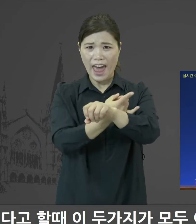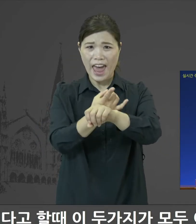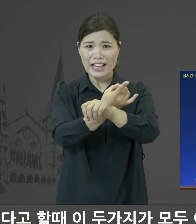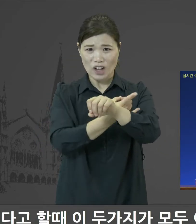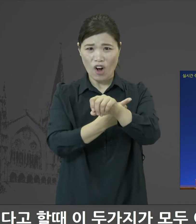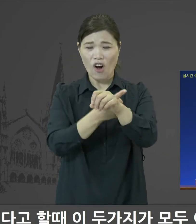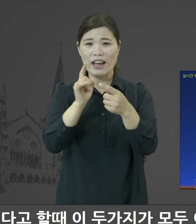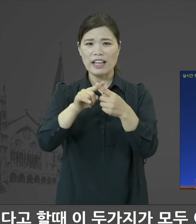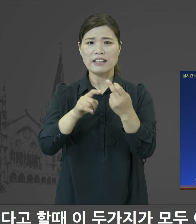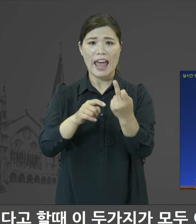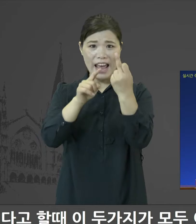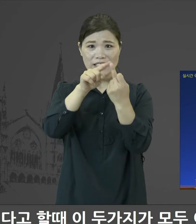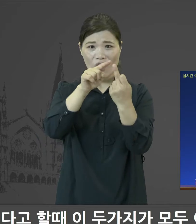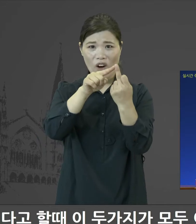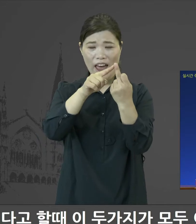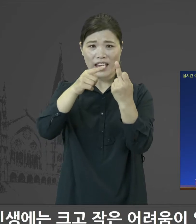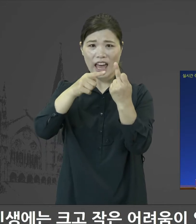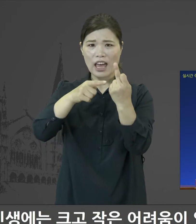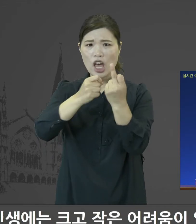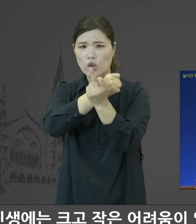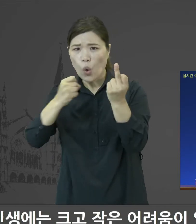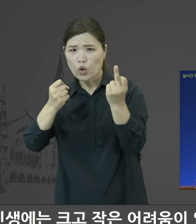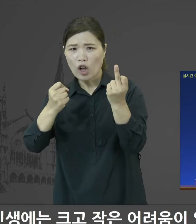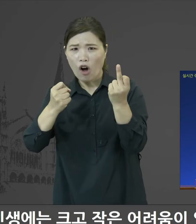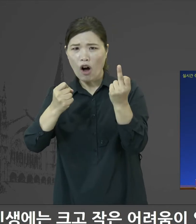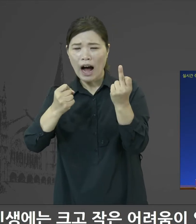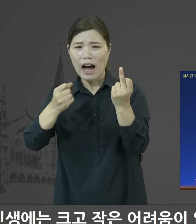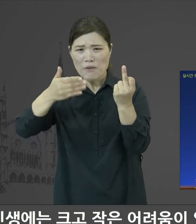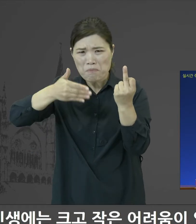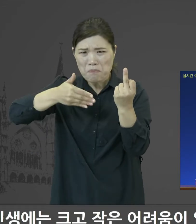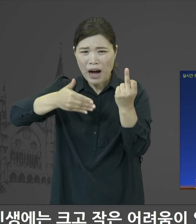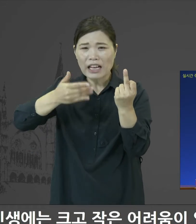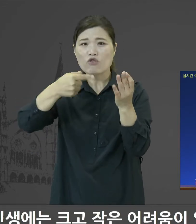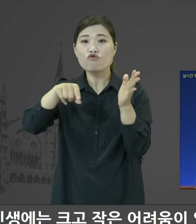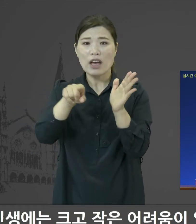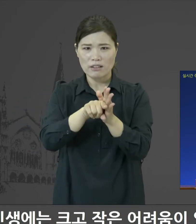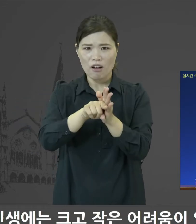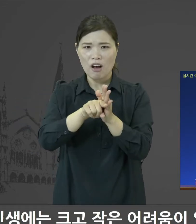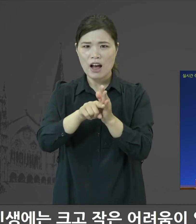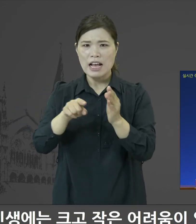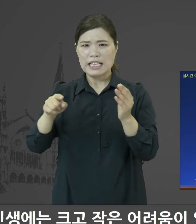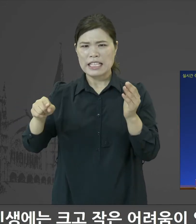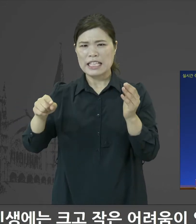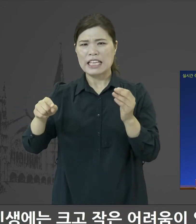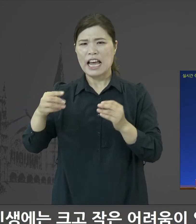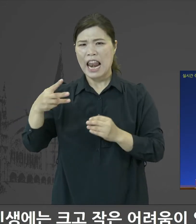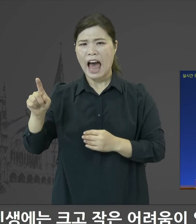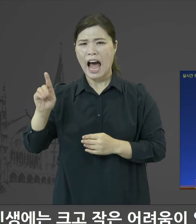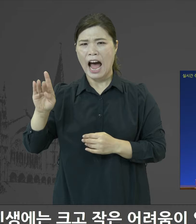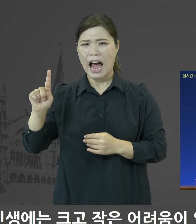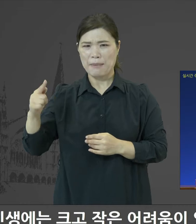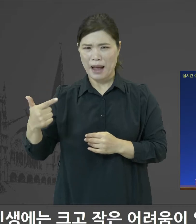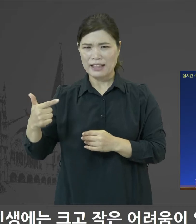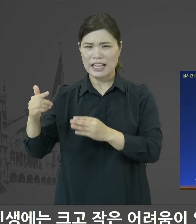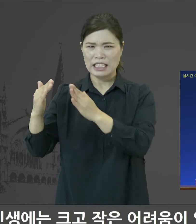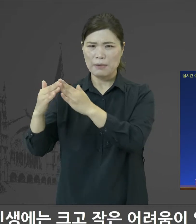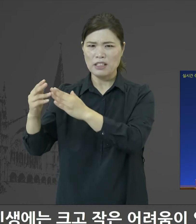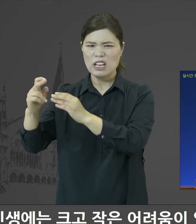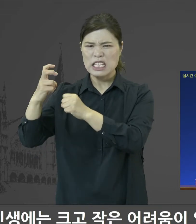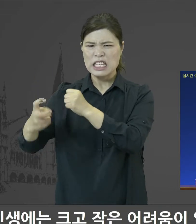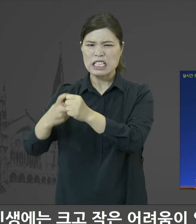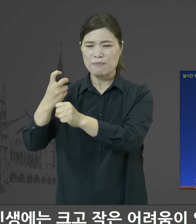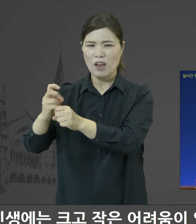용서를 구하려 가나안 땅으로 돌아가던, 외삼촌 라반의 집에서 20년간 생활을 하고